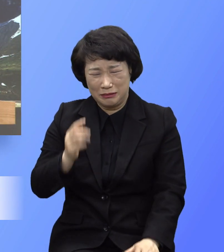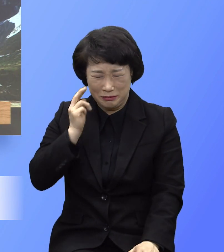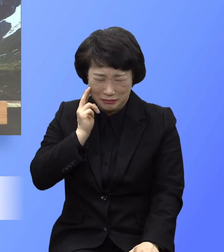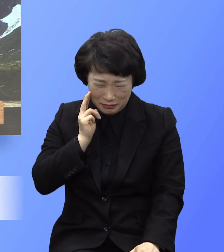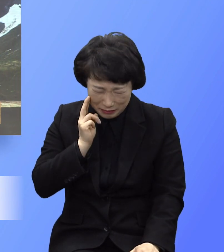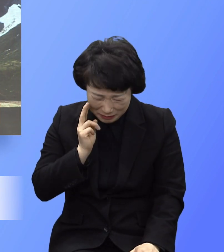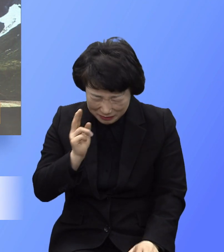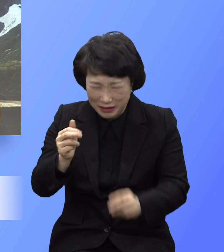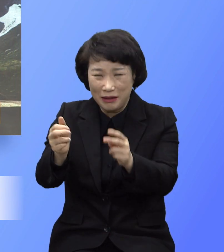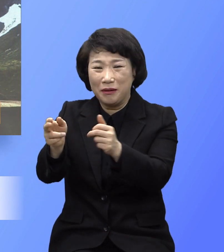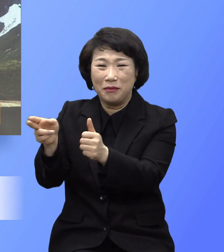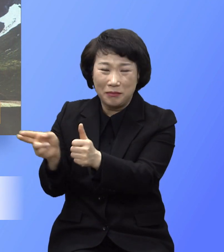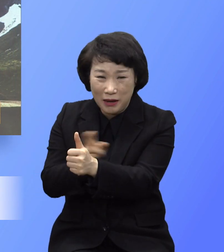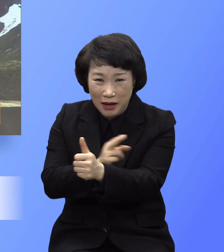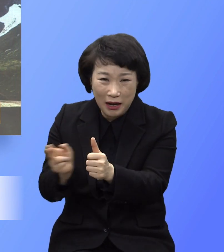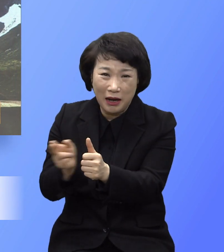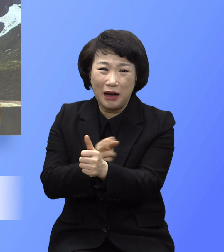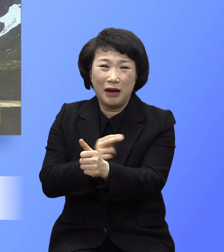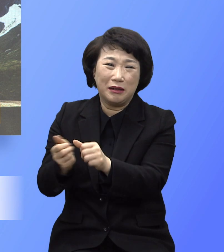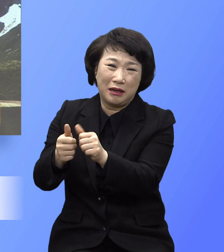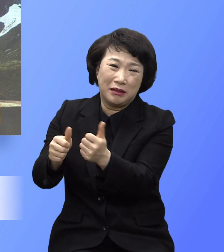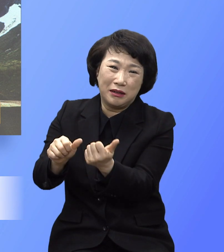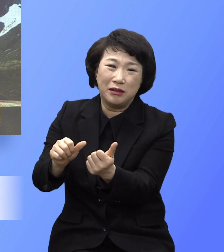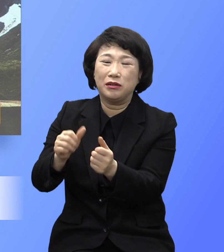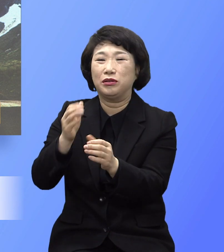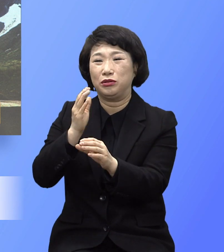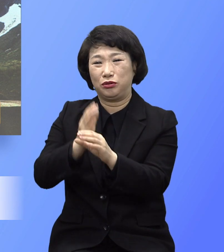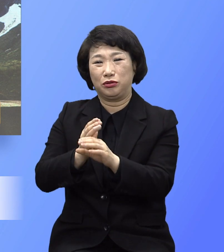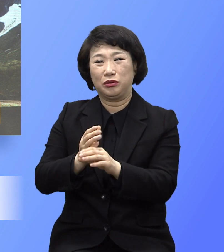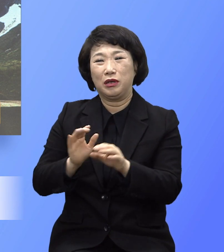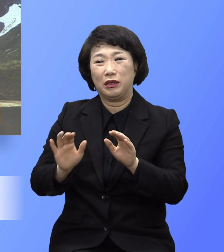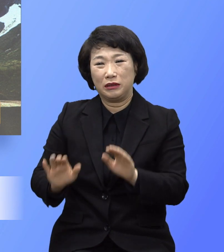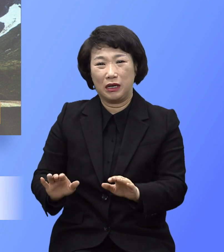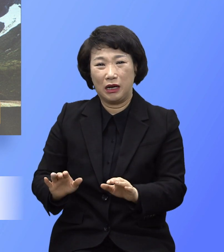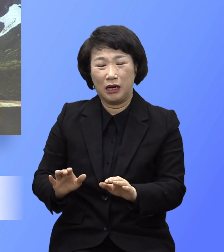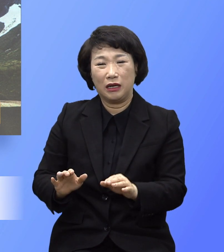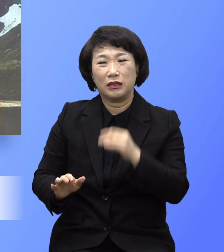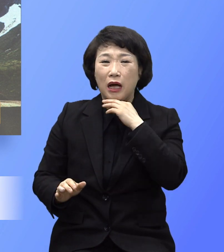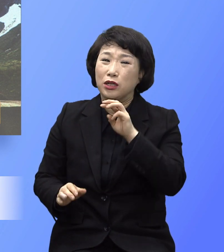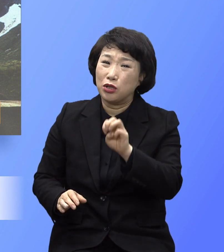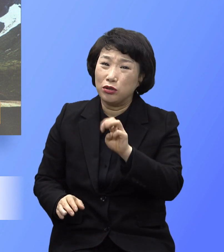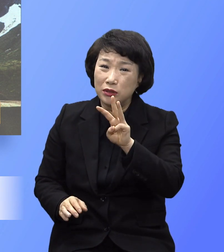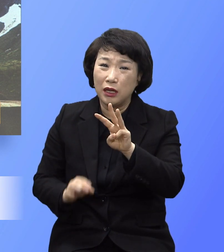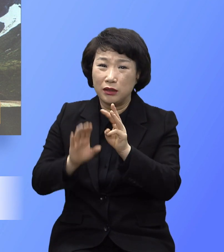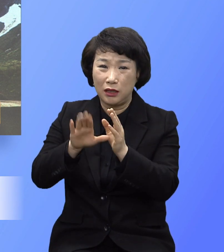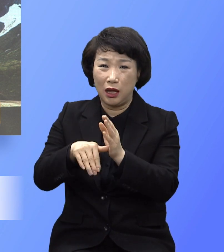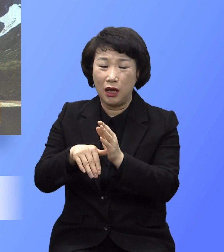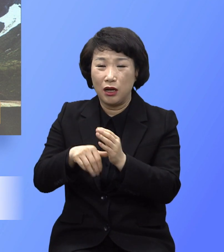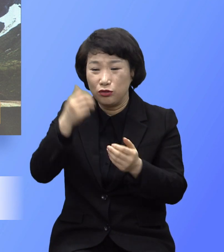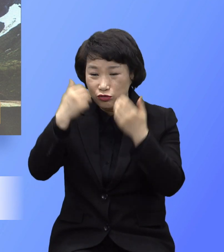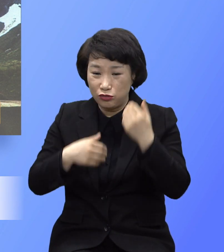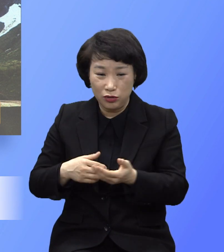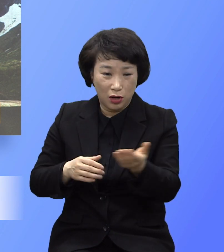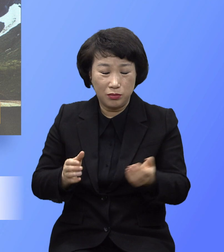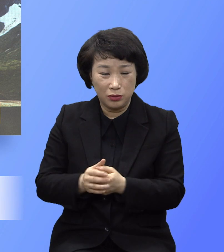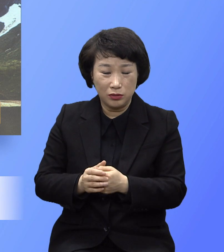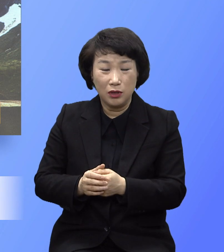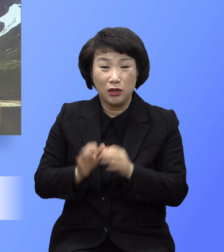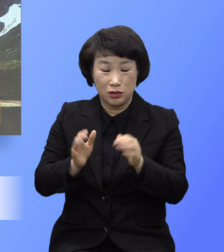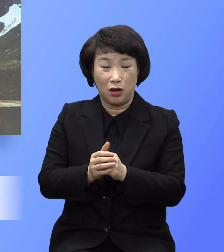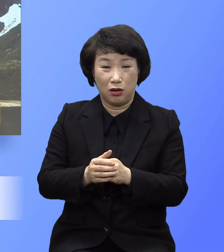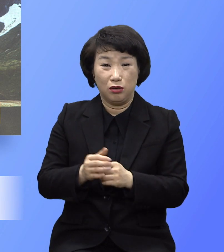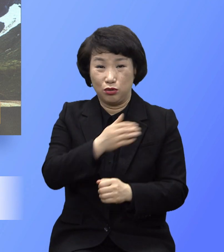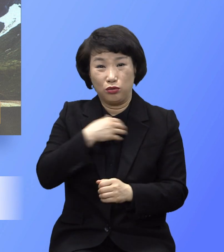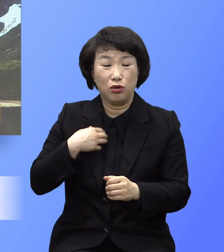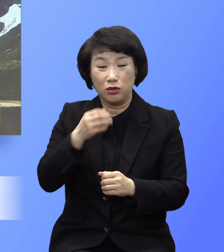묵진 내려받고 허반 죽은 그를 그가 나이 33살에 누구든지 짊어지고